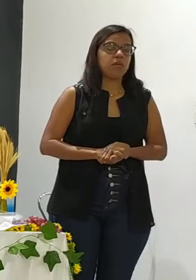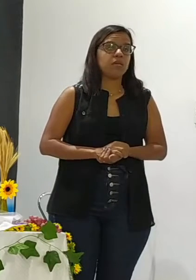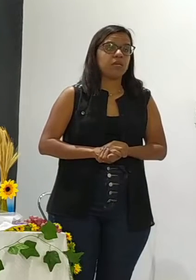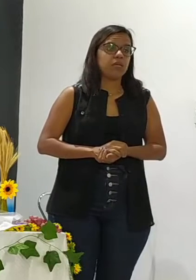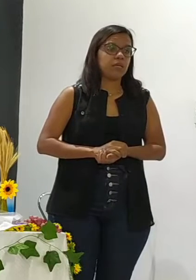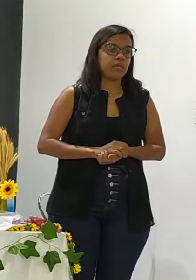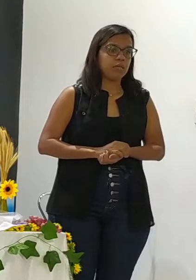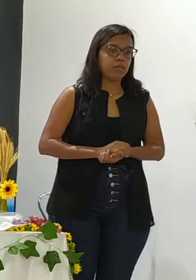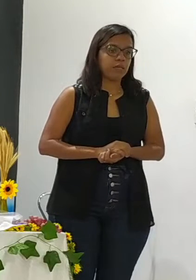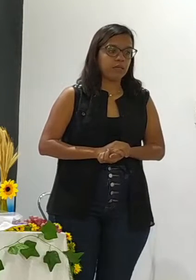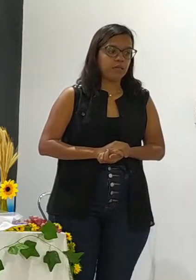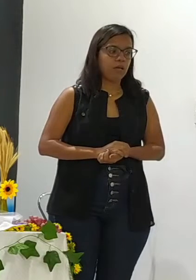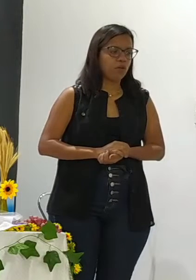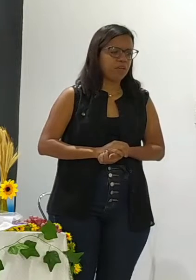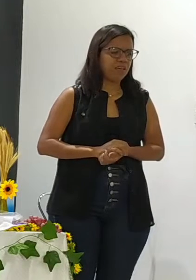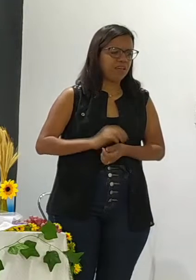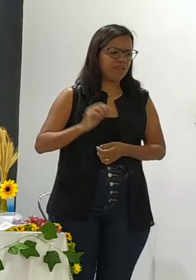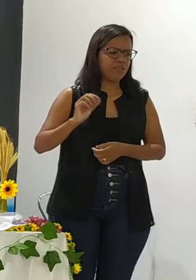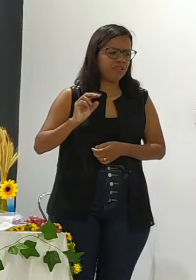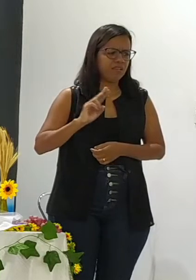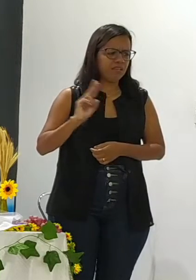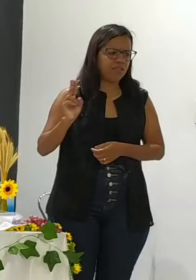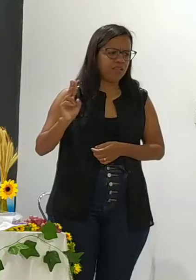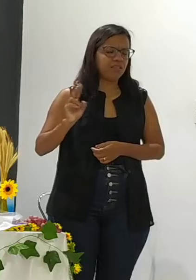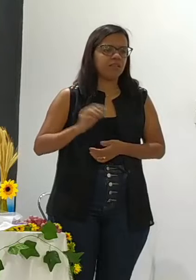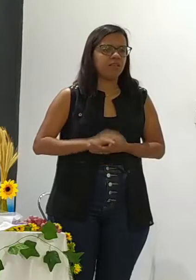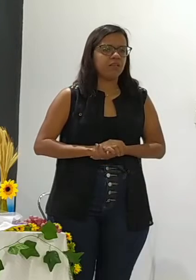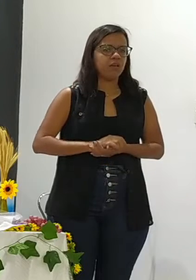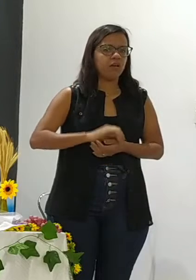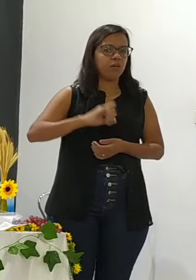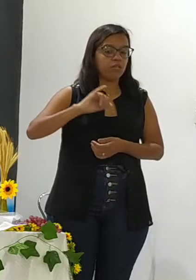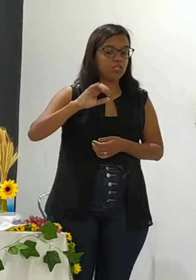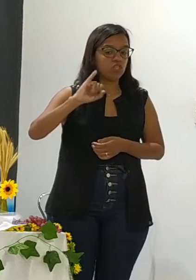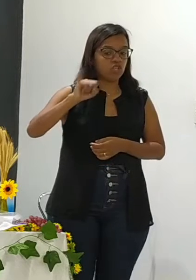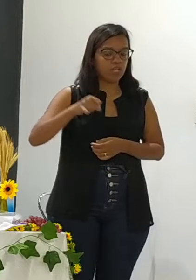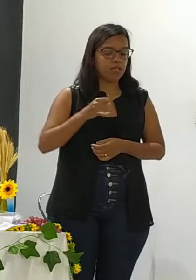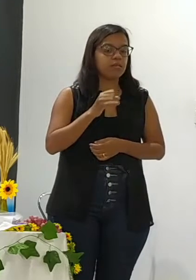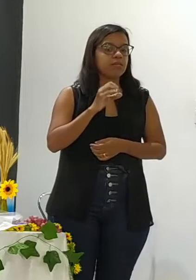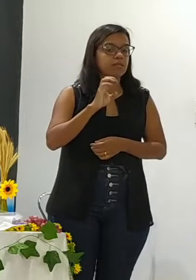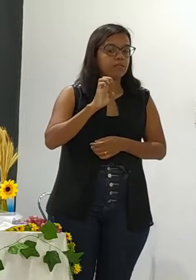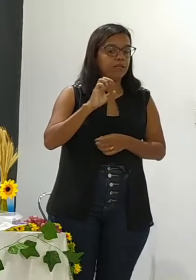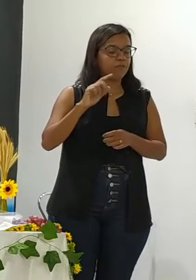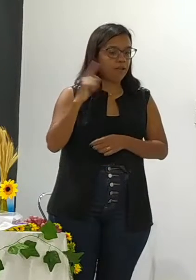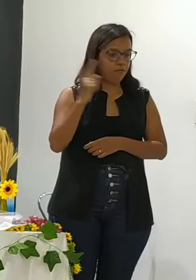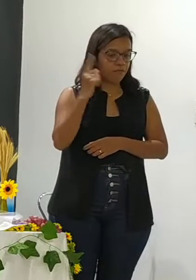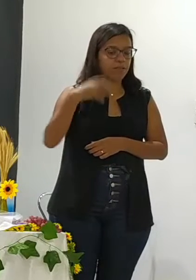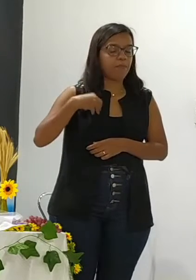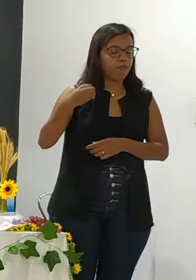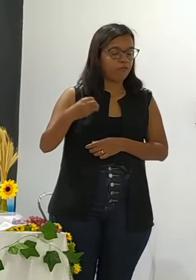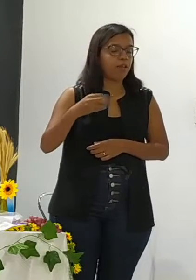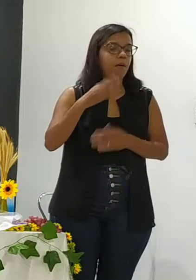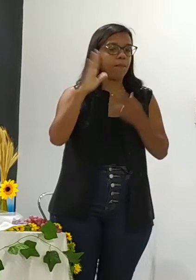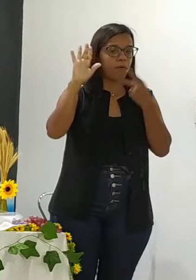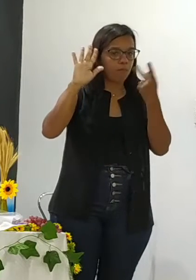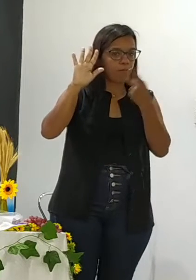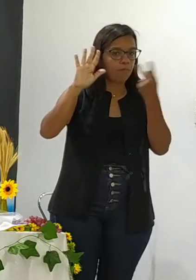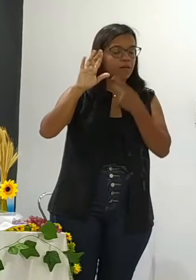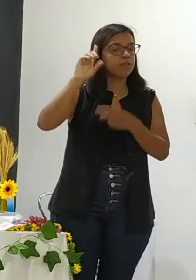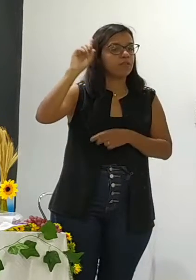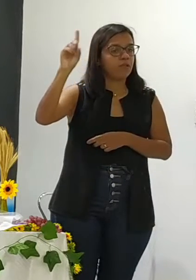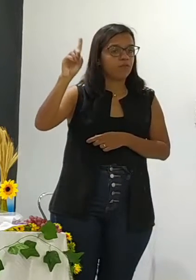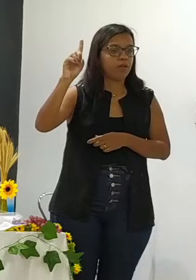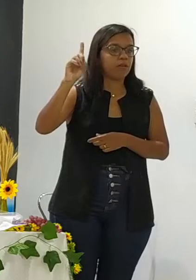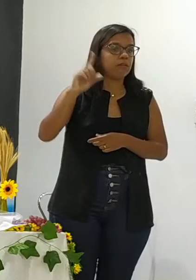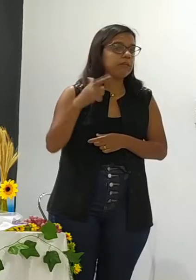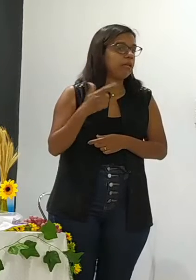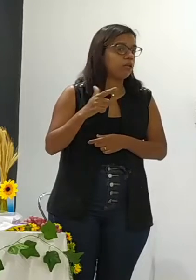pai de Jessé, e Jessé teve Davi, e através de Davi veio a promessa de Deus, que